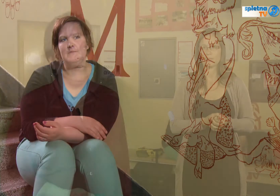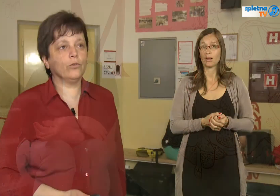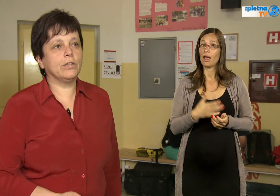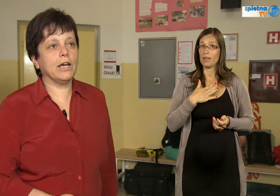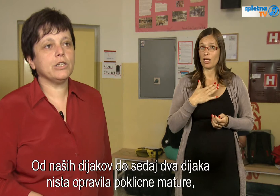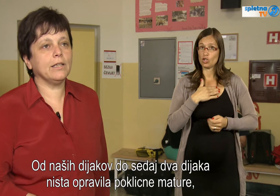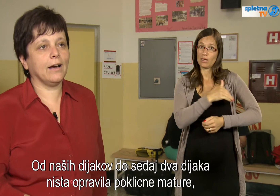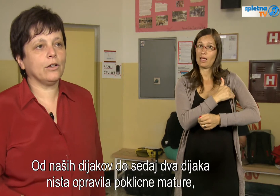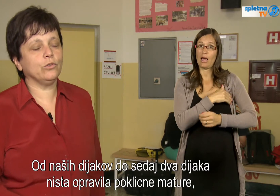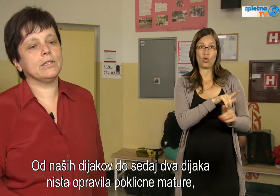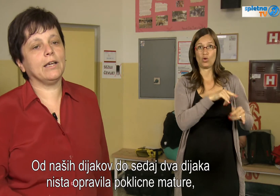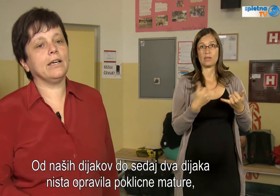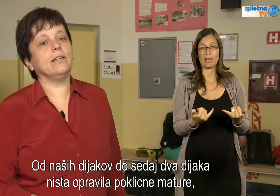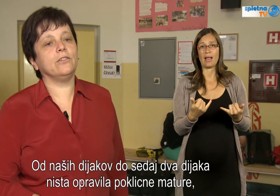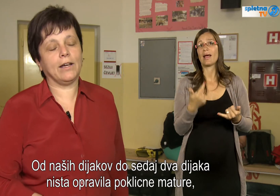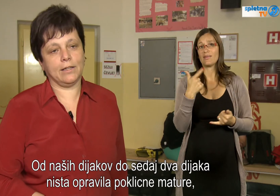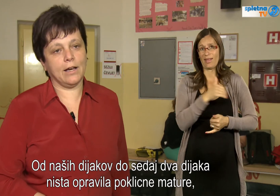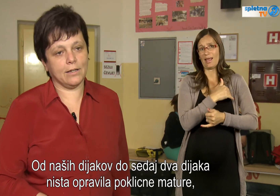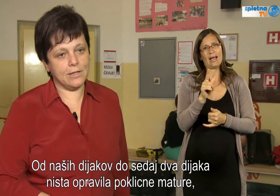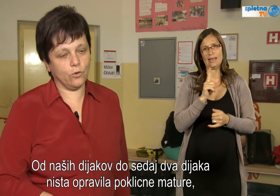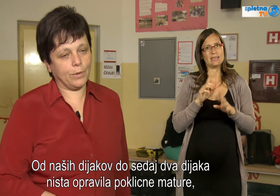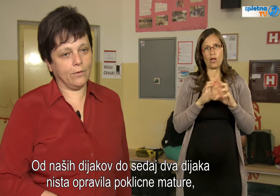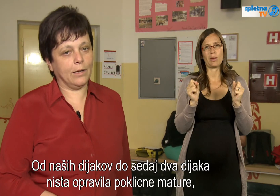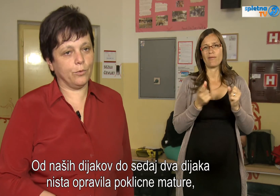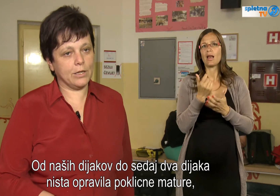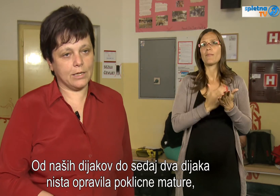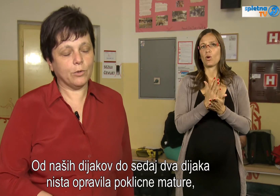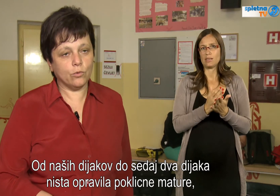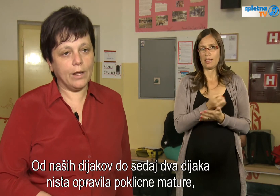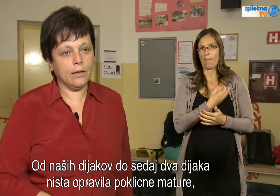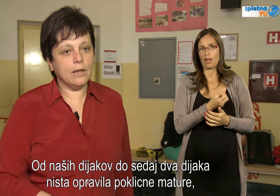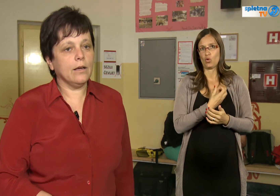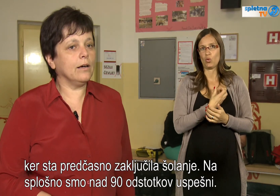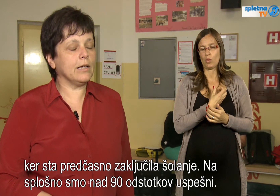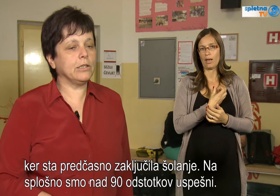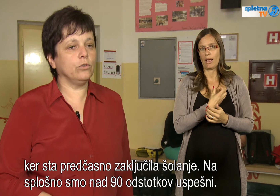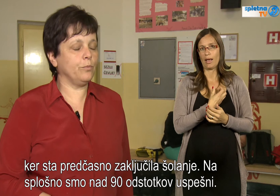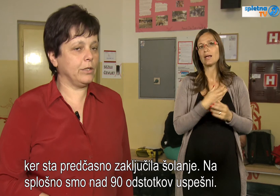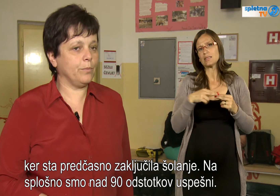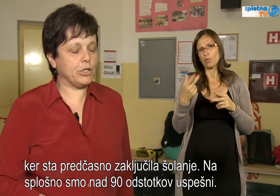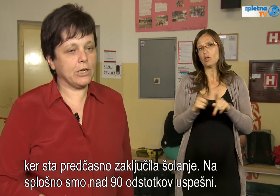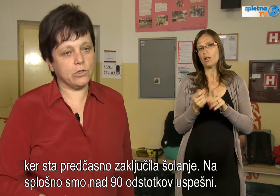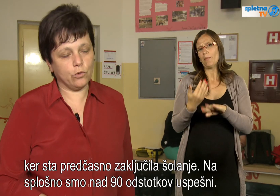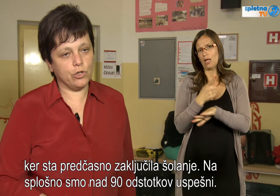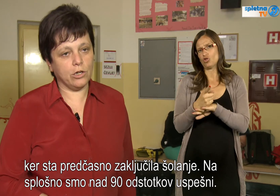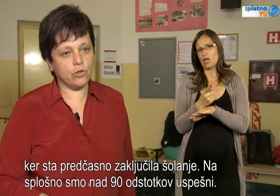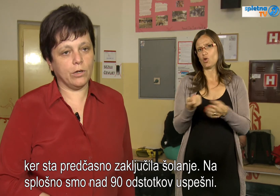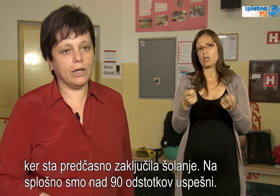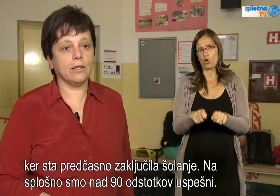Od naših dijakov do sedaj 2 dijaka nista opravila poklicne mature, ker sta tudi potem predčasno zaključila šole.